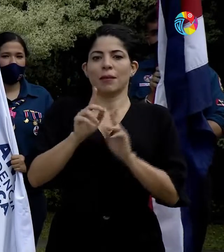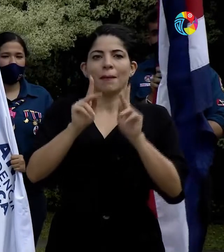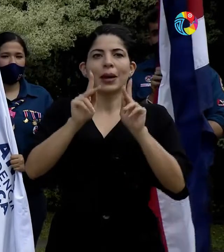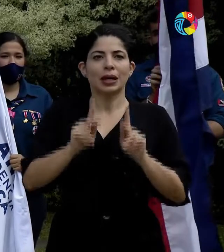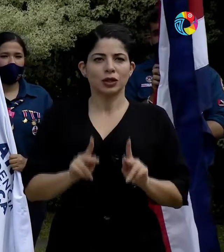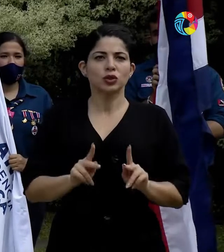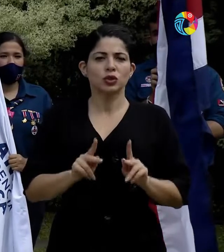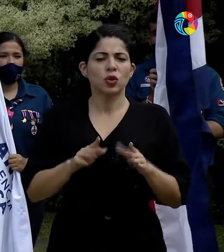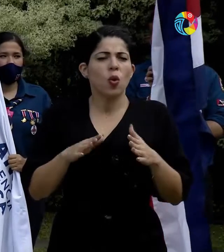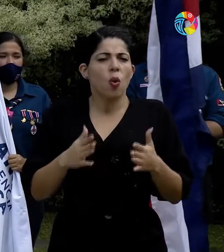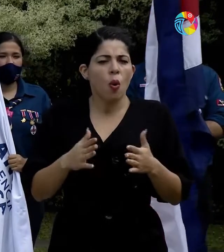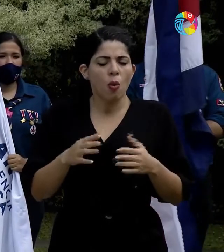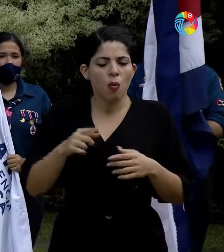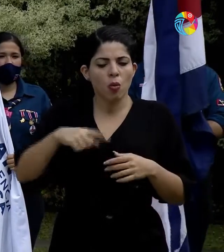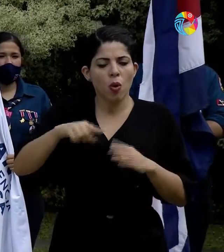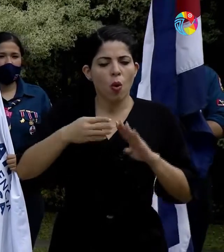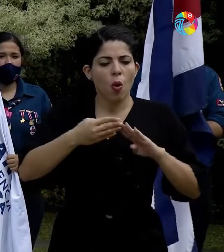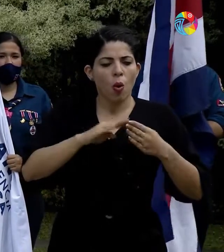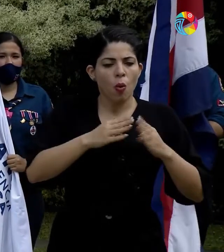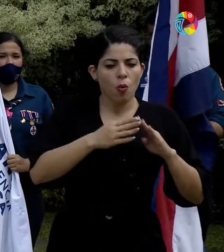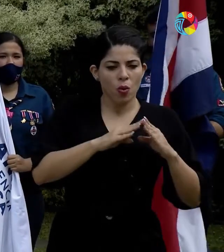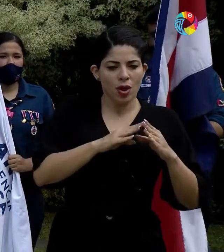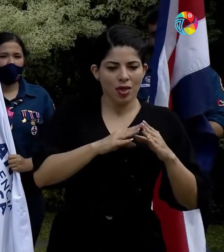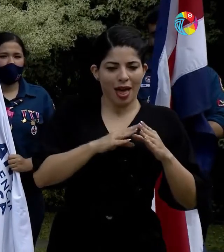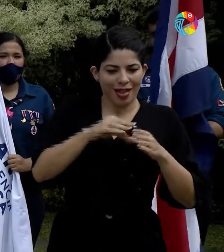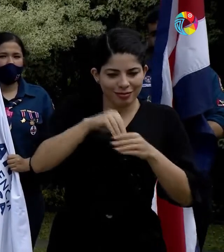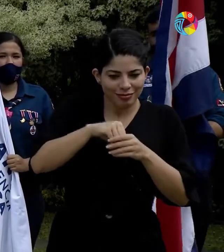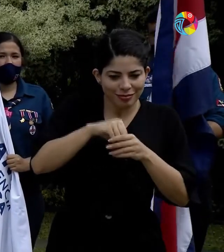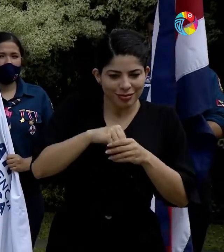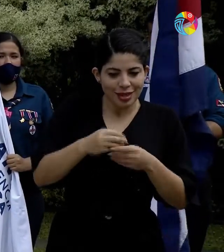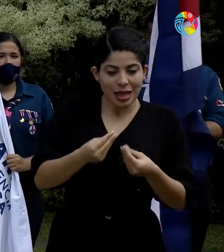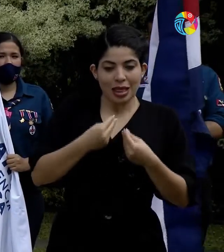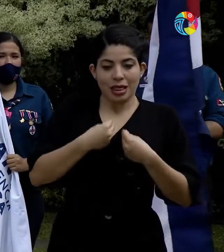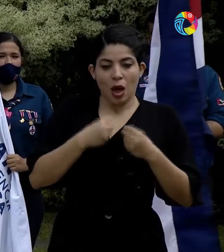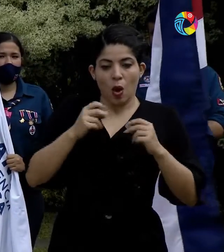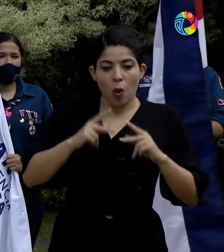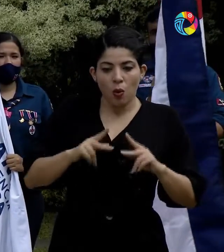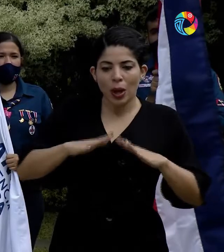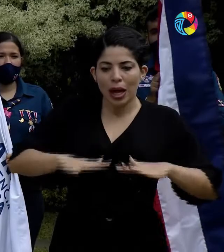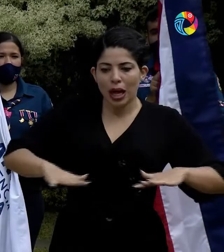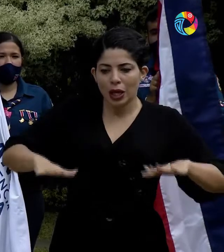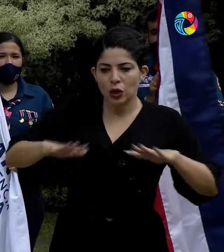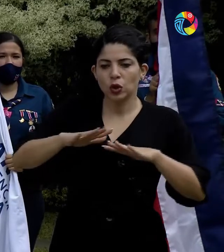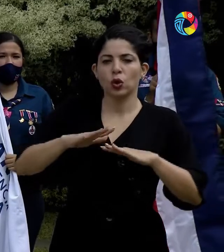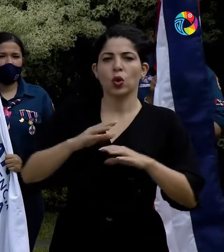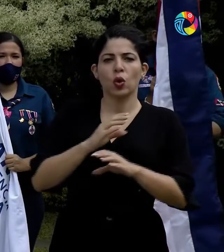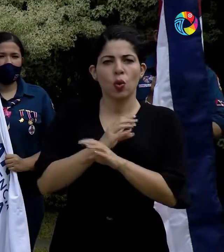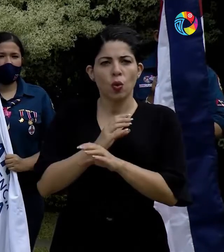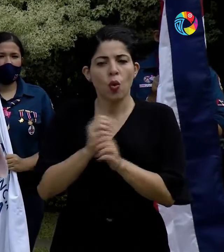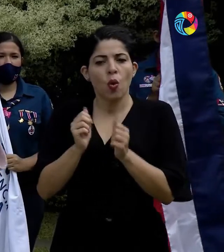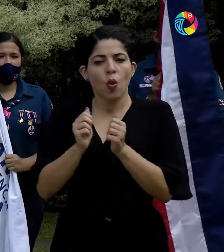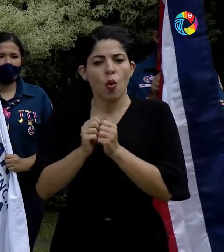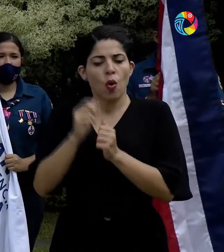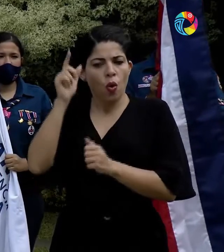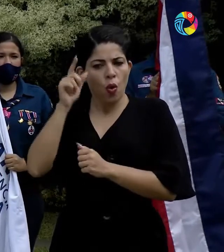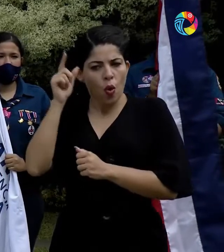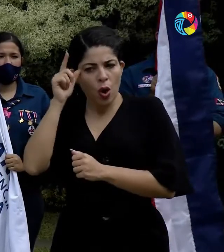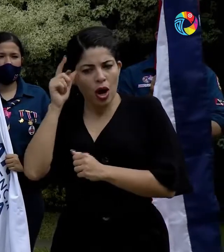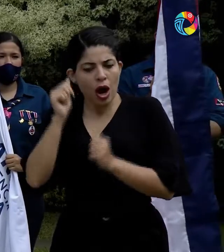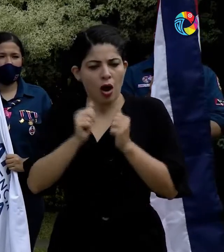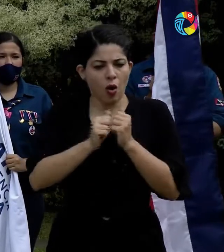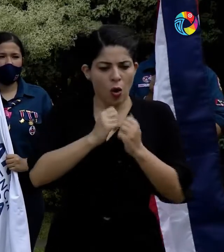el marco de una comunidad y a cuidar el entorno que nos lo permite y que debe ser movilizado desde la razón, desde la